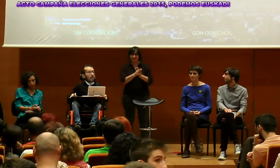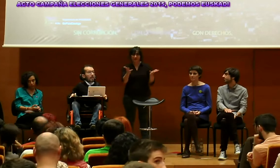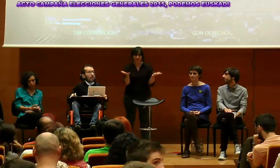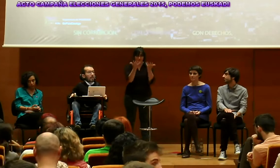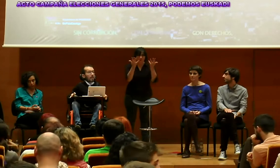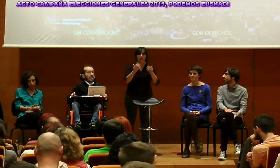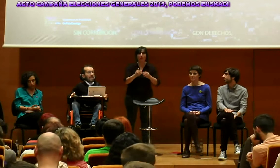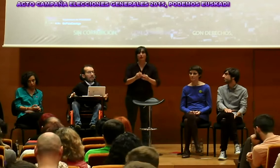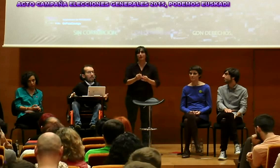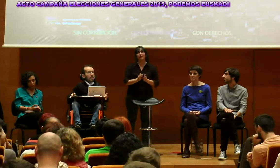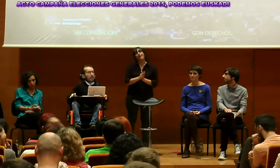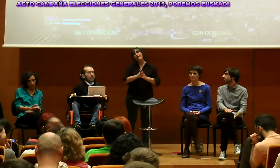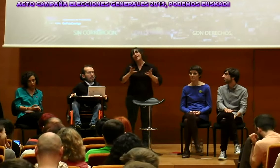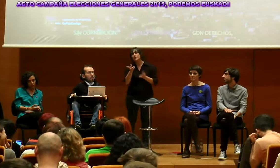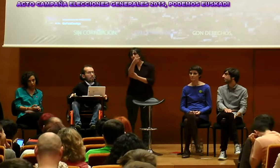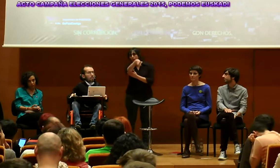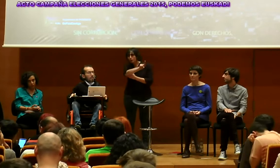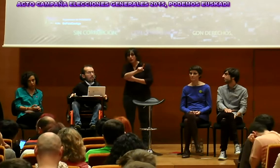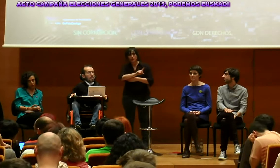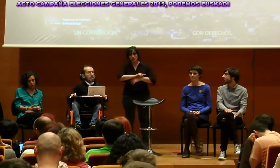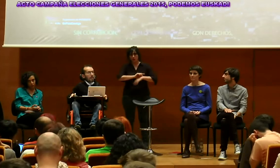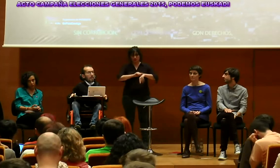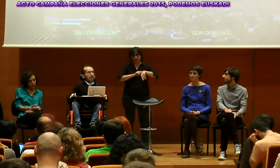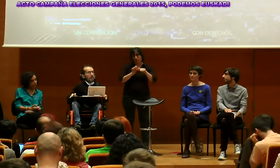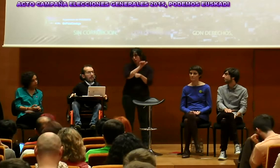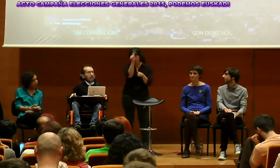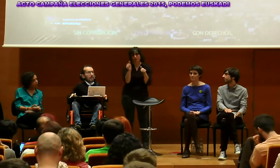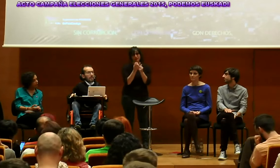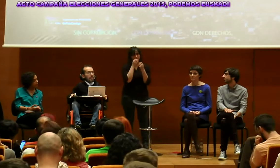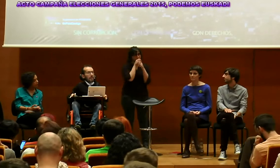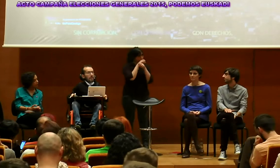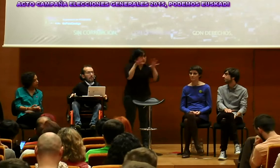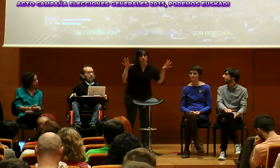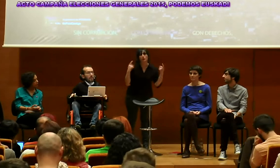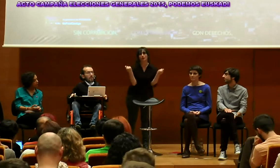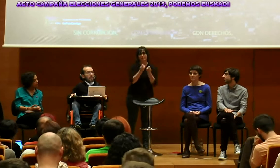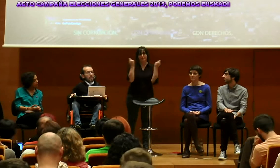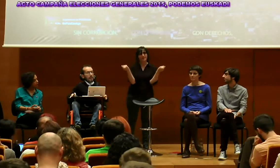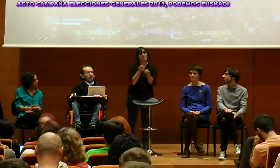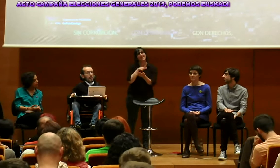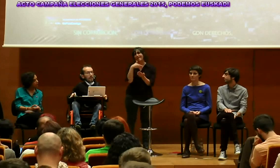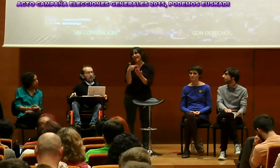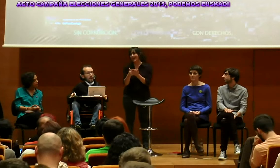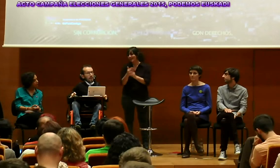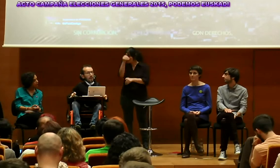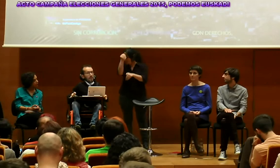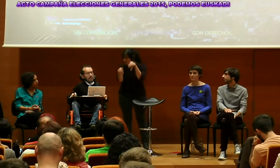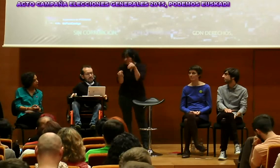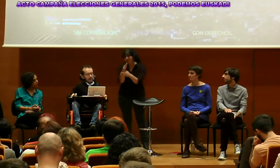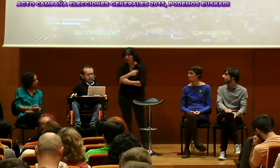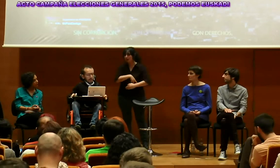a que hagáis campaña cada minuto que queda hasta las elecciones generales.